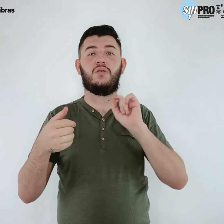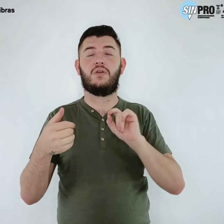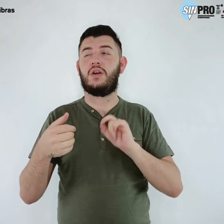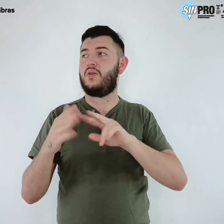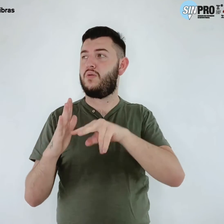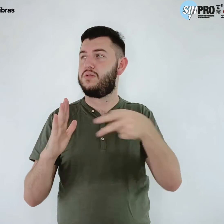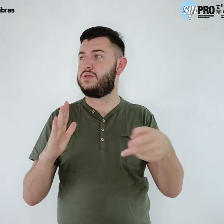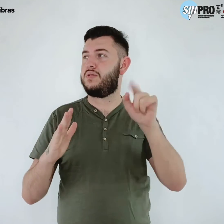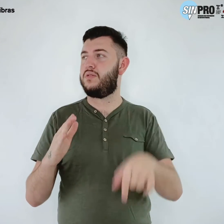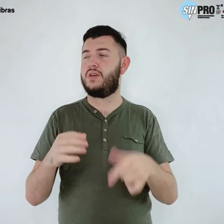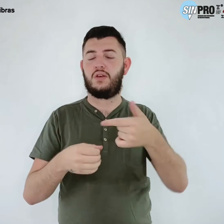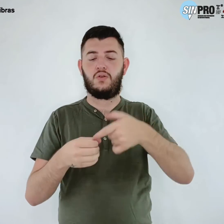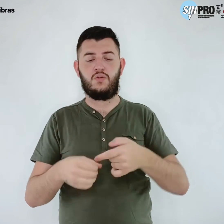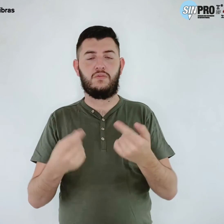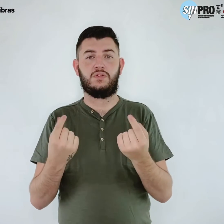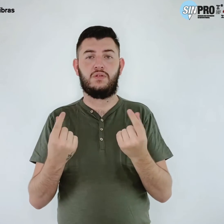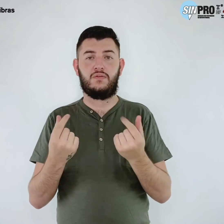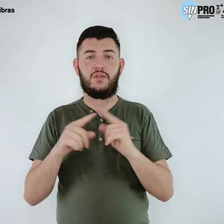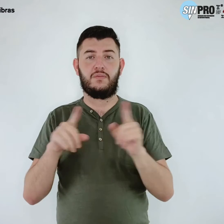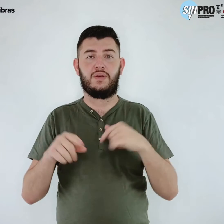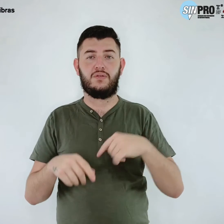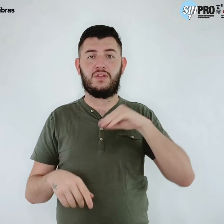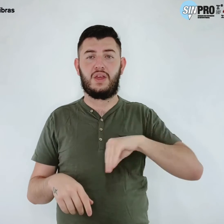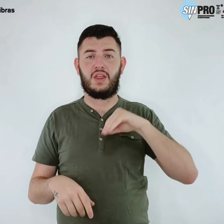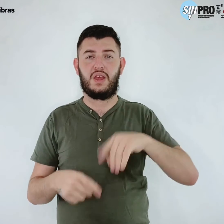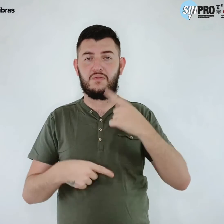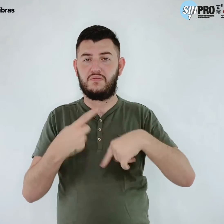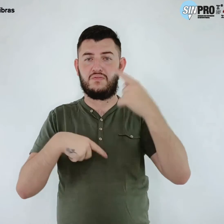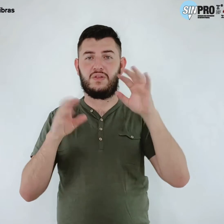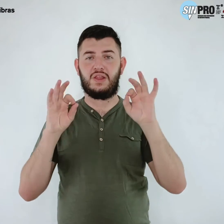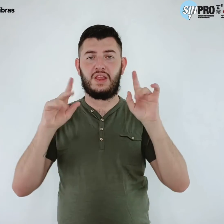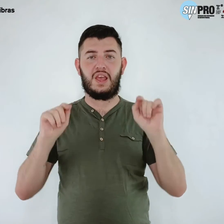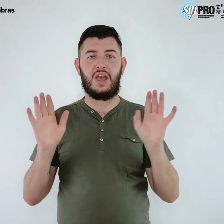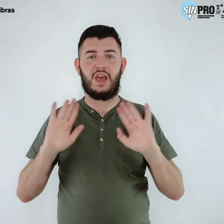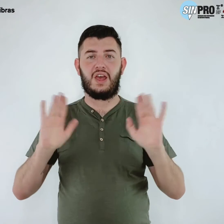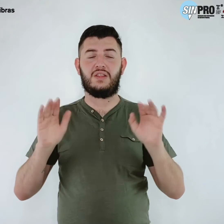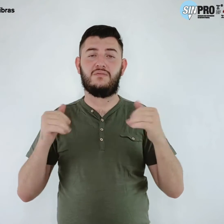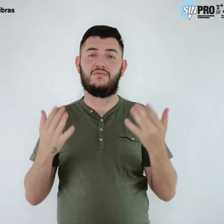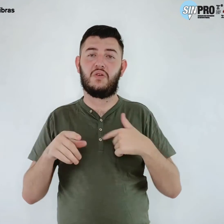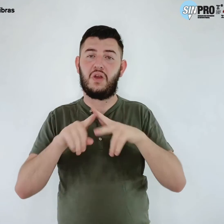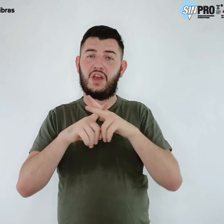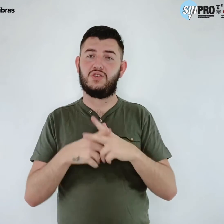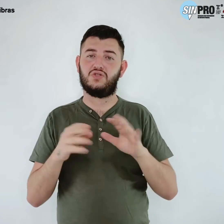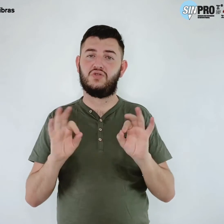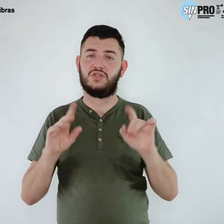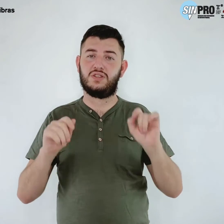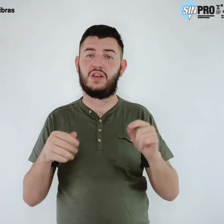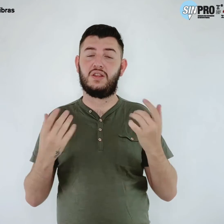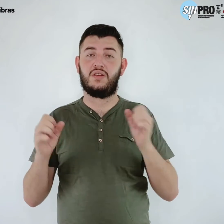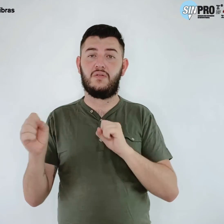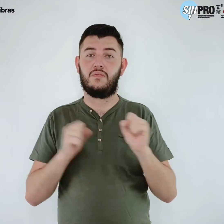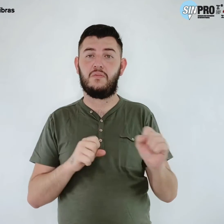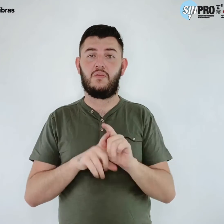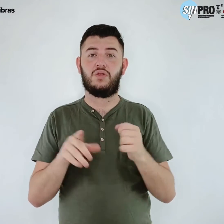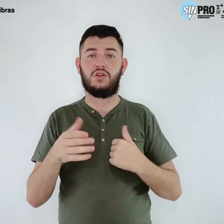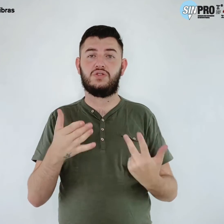direta ou indiretamente, dos combustíveis. Como os salários não sobem, não são reajustados, ficam